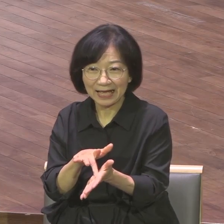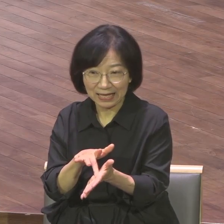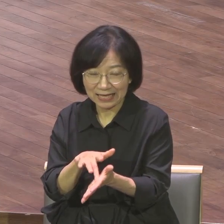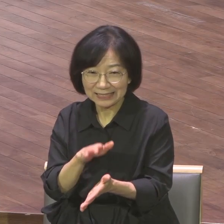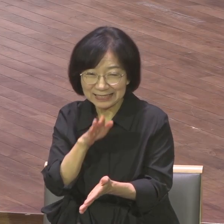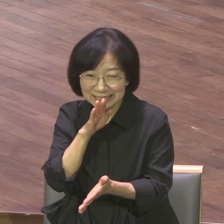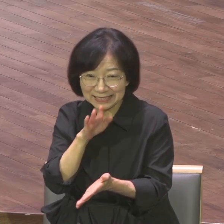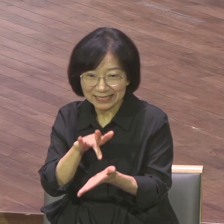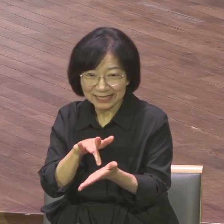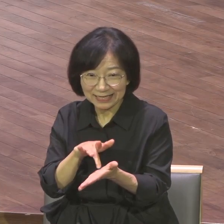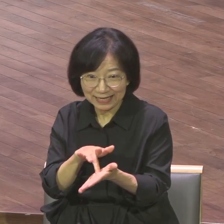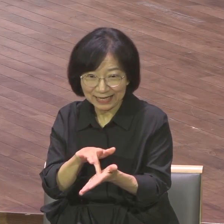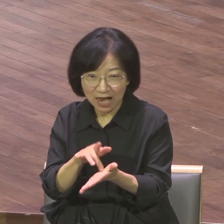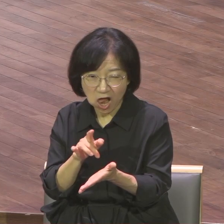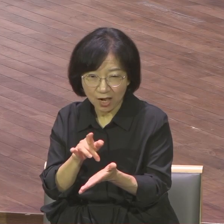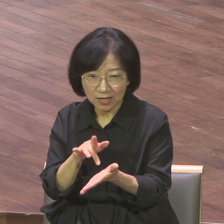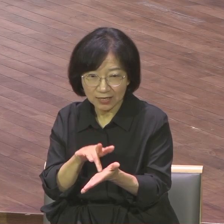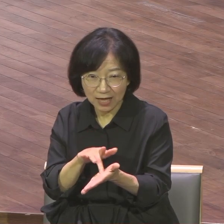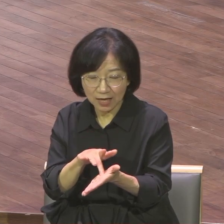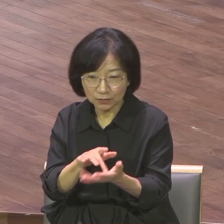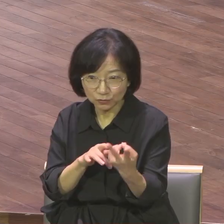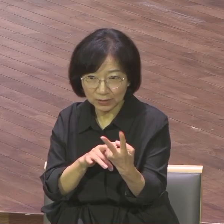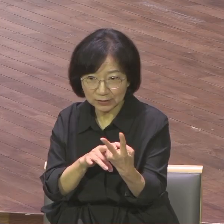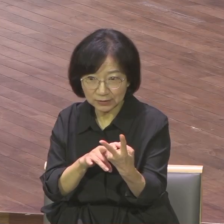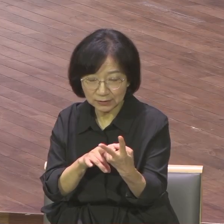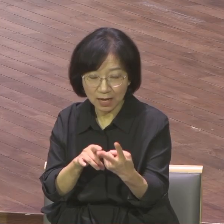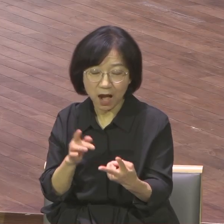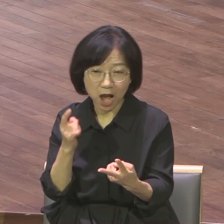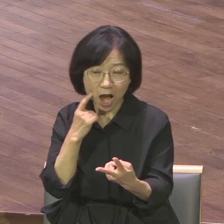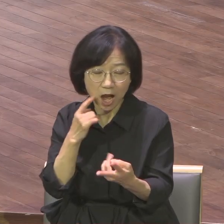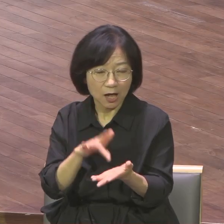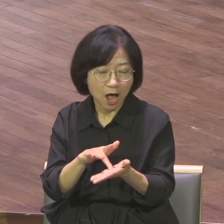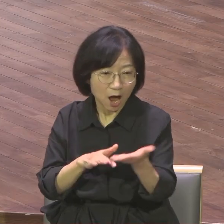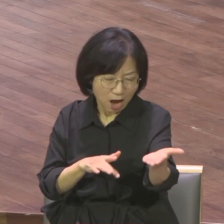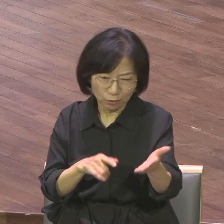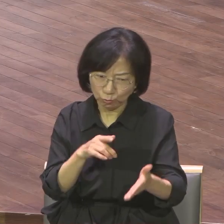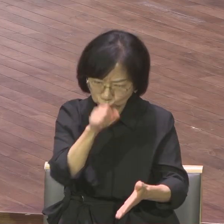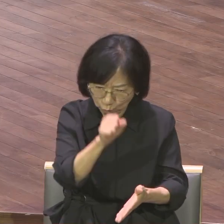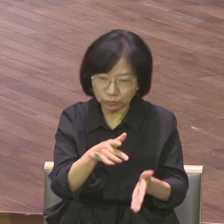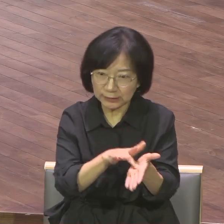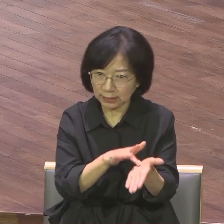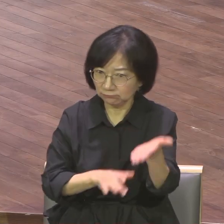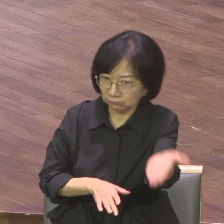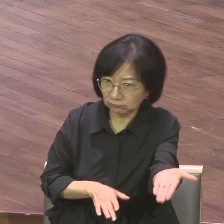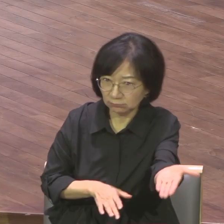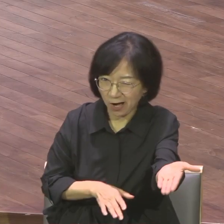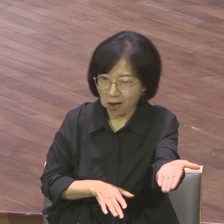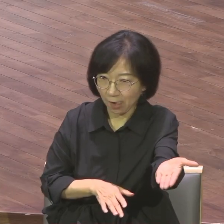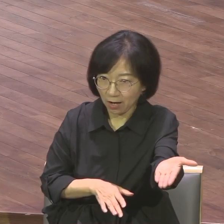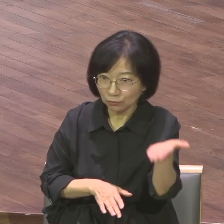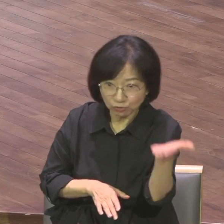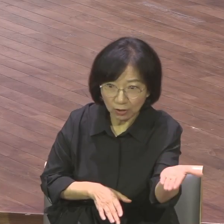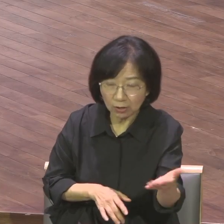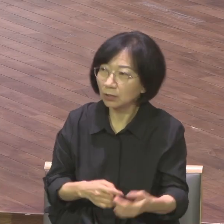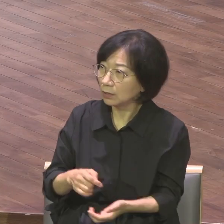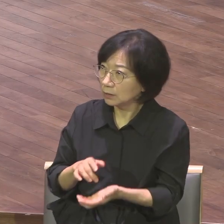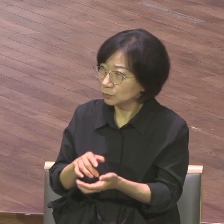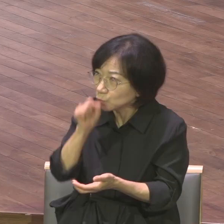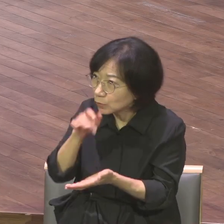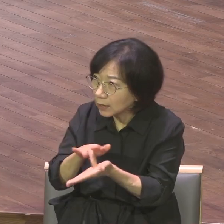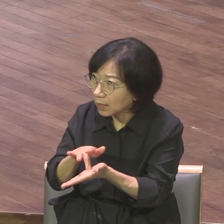사람이 그 약을 효능을 믿으면 실제로 효과가 나타난다라고 하는 이